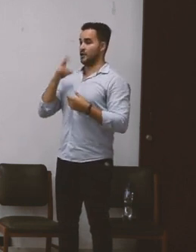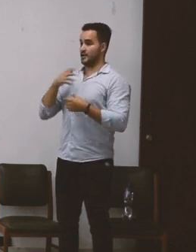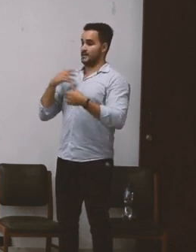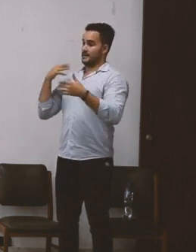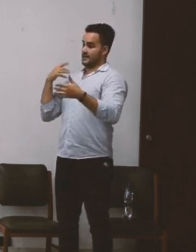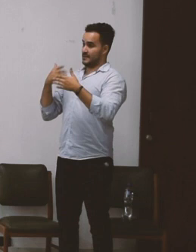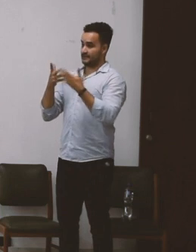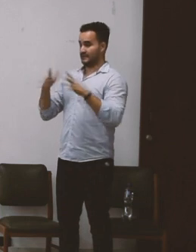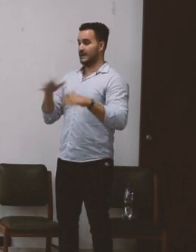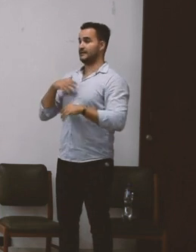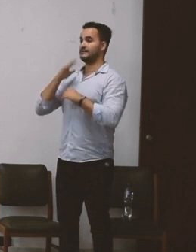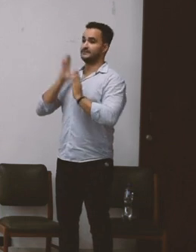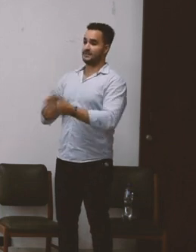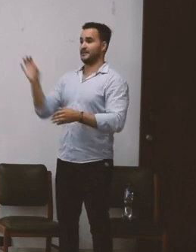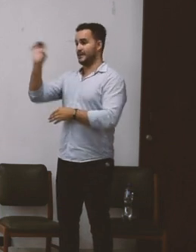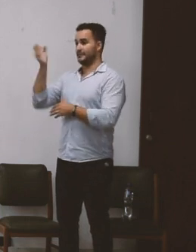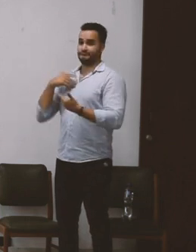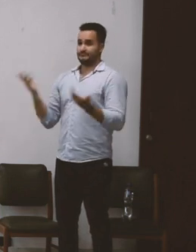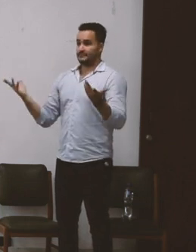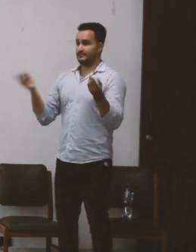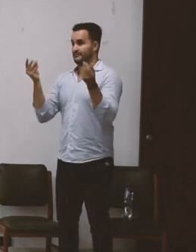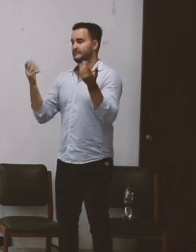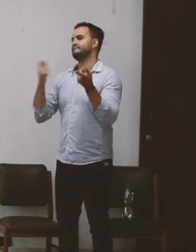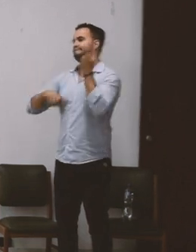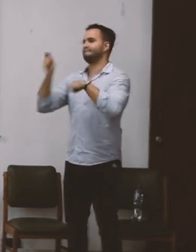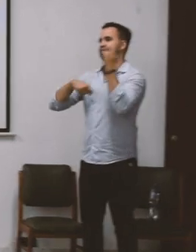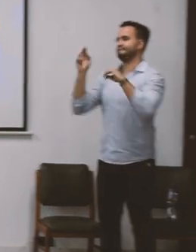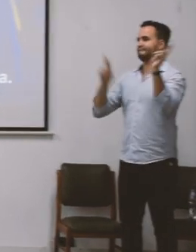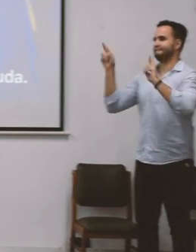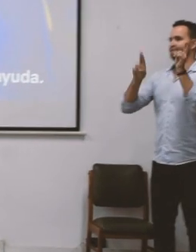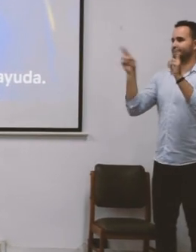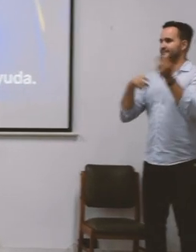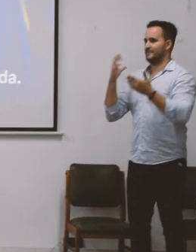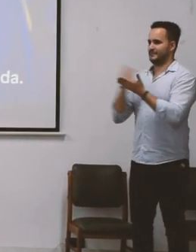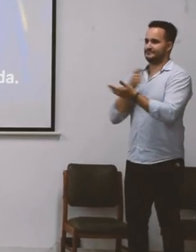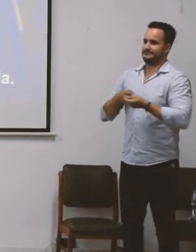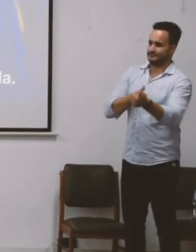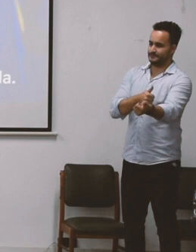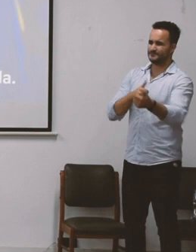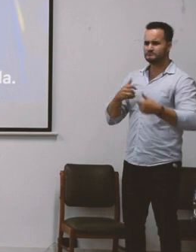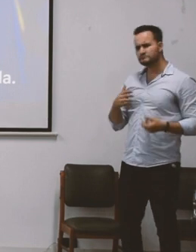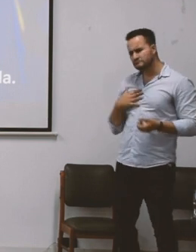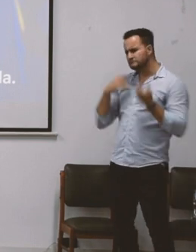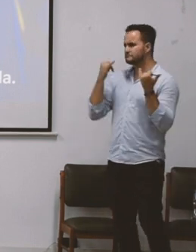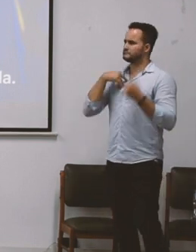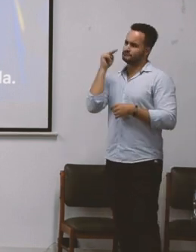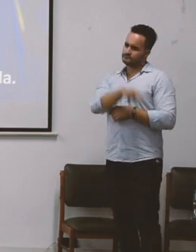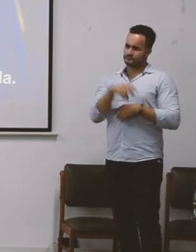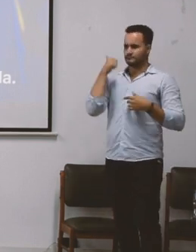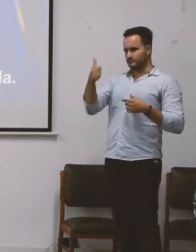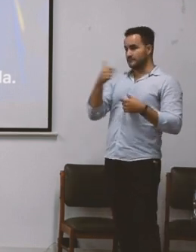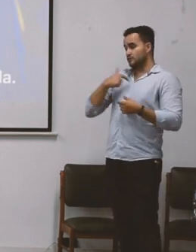que vender boletos, ¿no? Por el momento, ella está bien. Entiendo que goza de un bienestar por el que